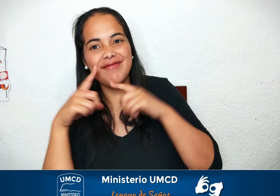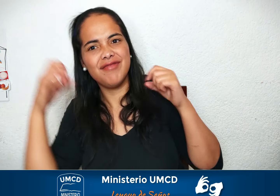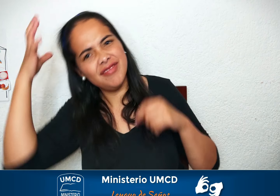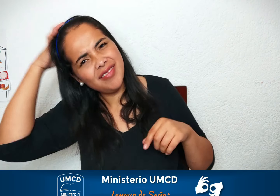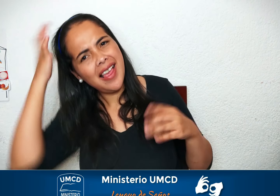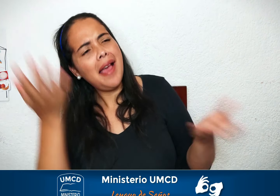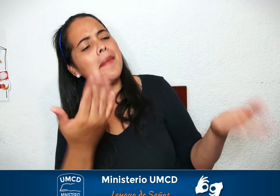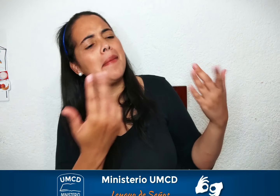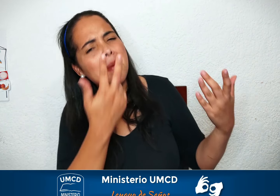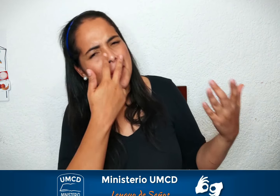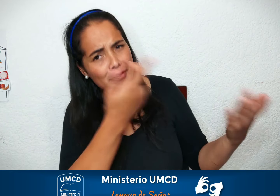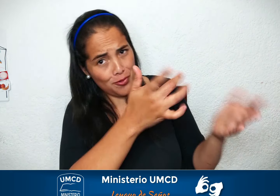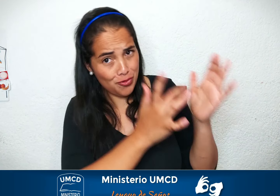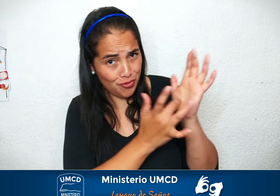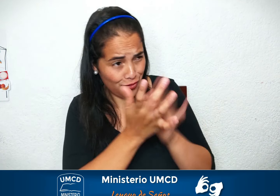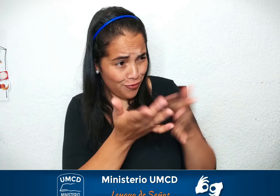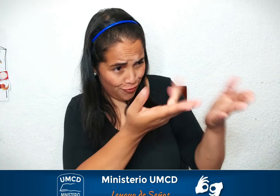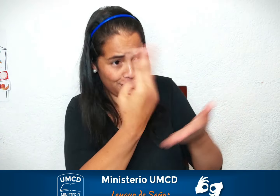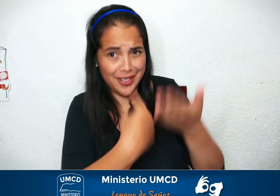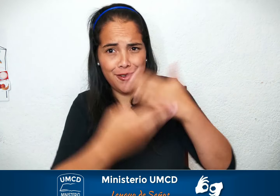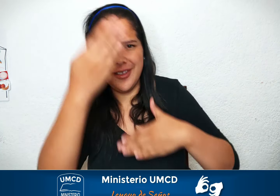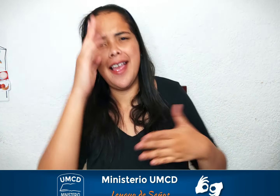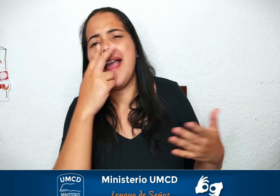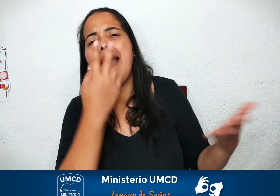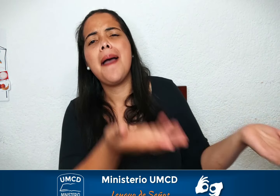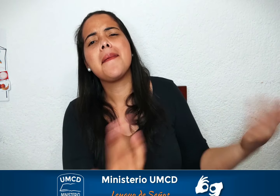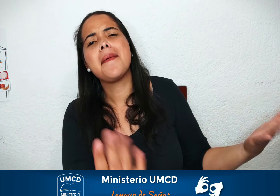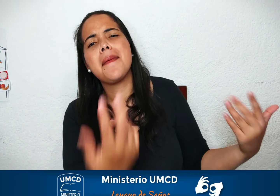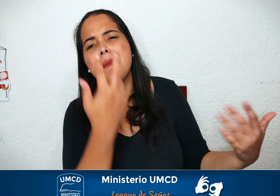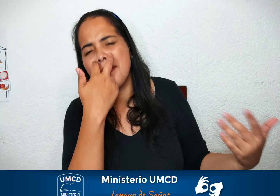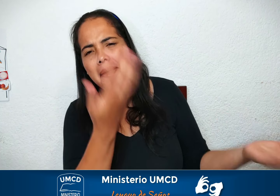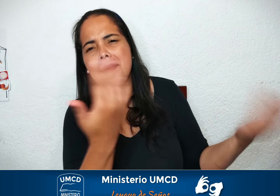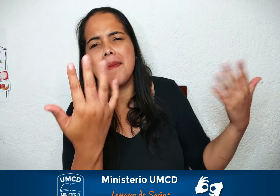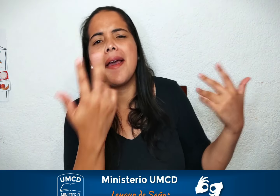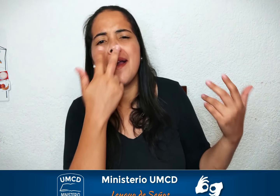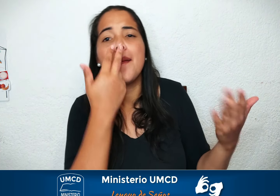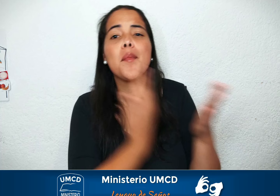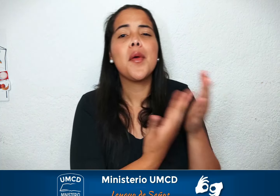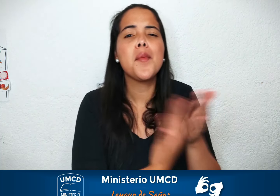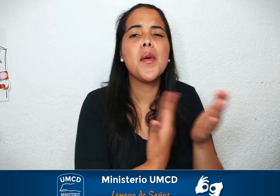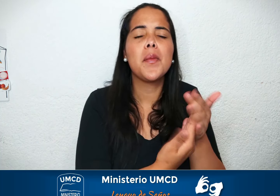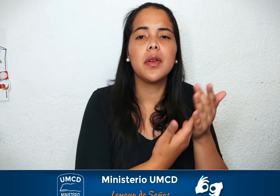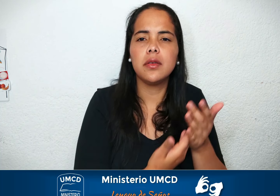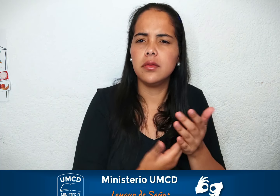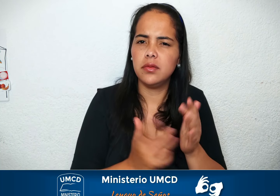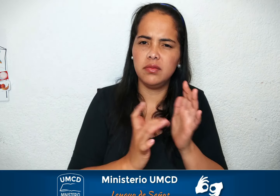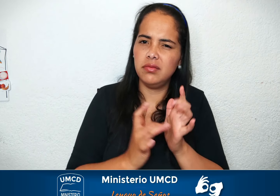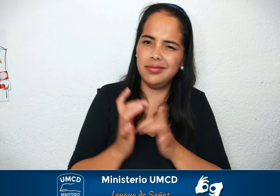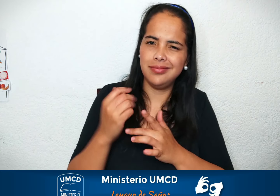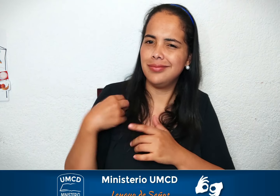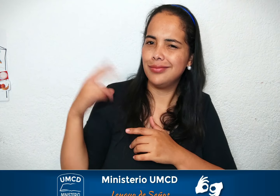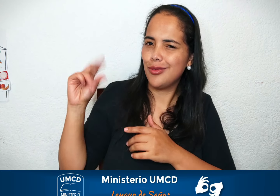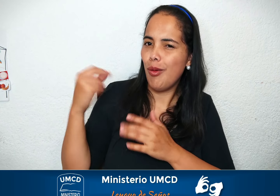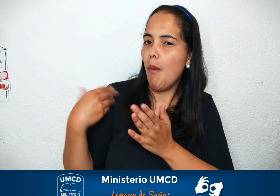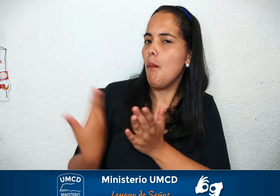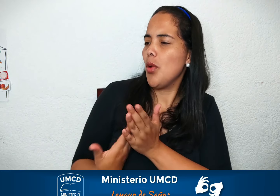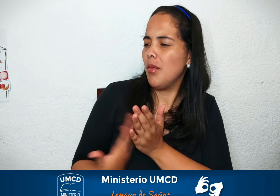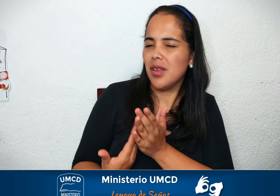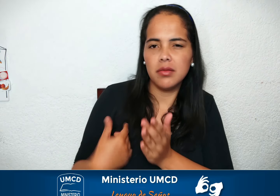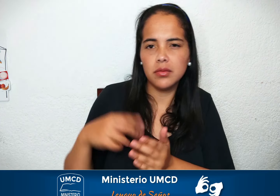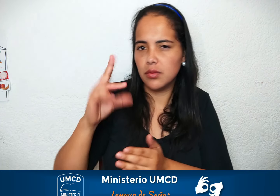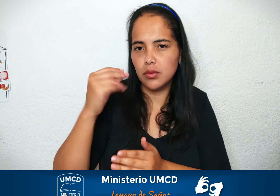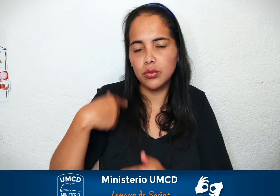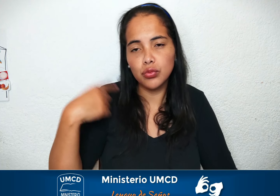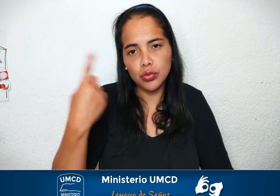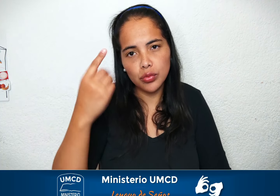señales. Y Él les dijo: generación perversa, ¿hasta cuándo demandaréis por señales? Y Él les negó dar señal. Así es